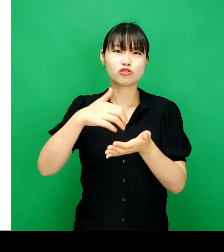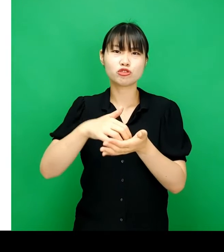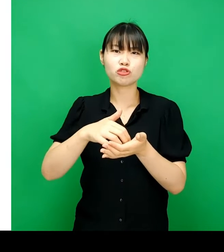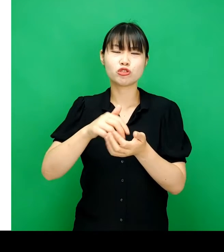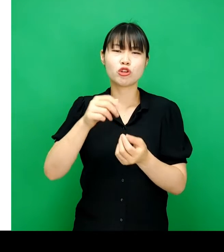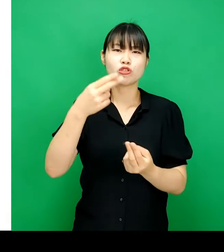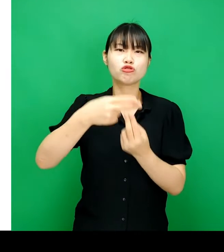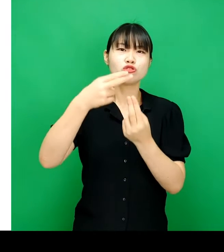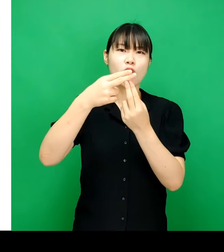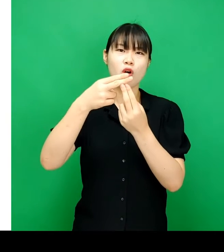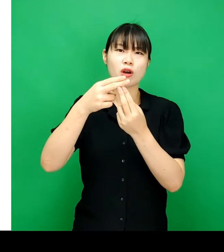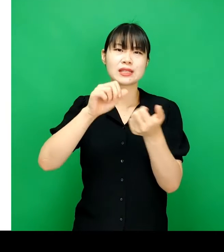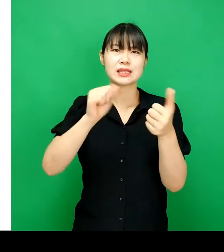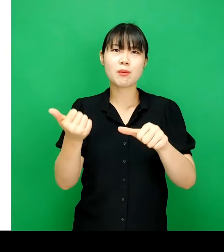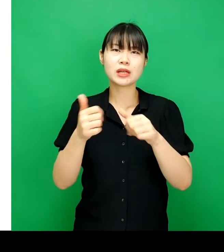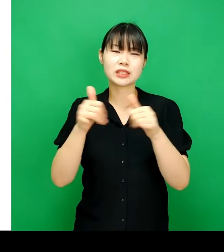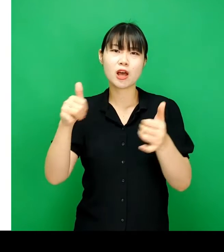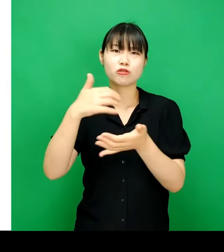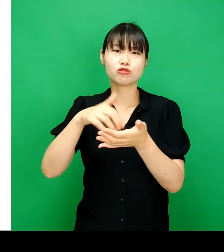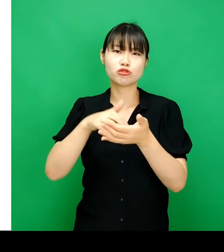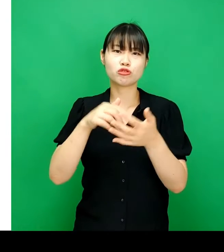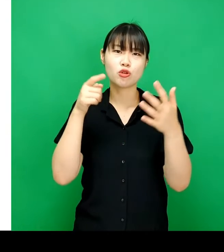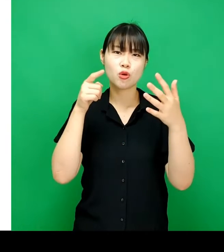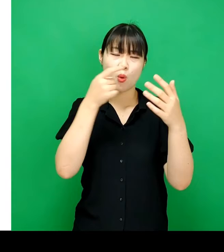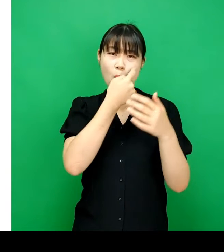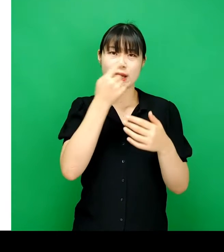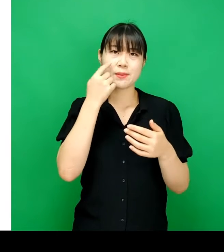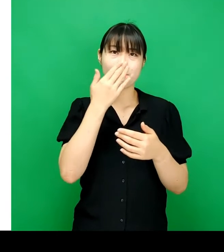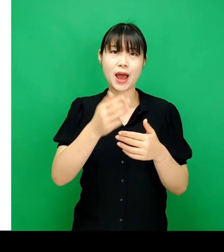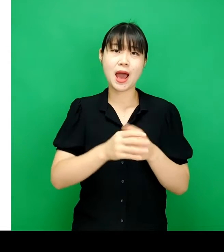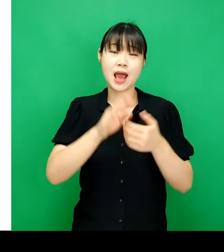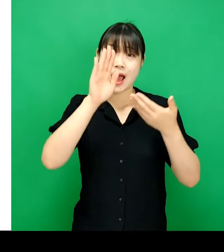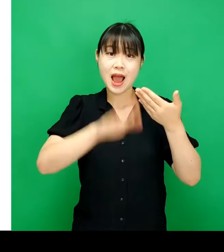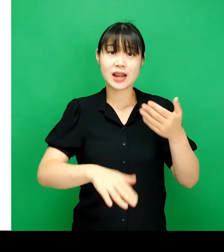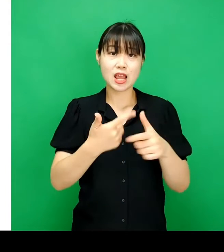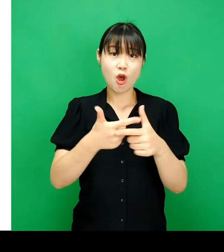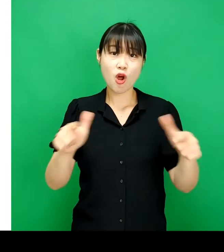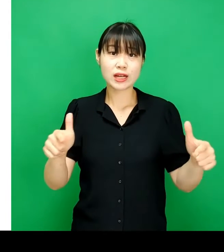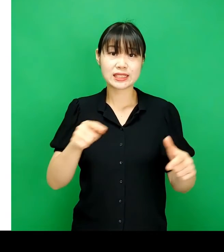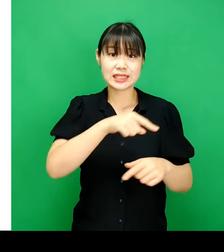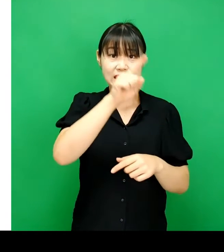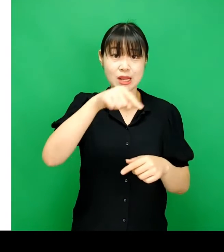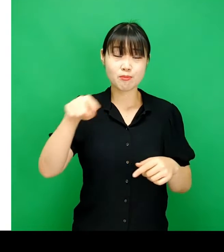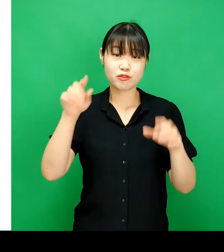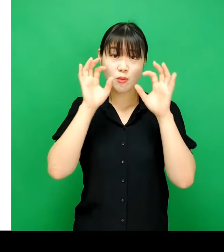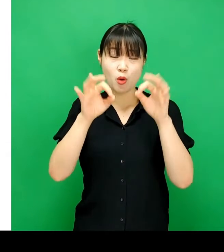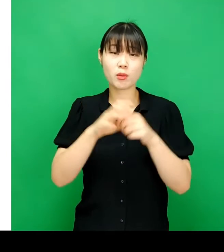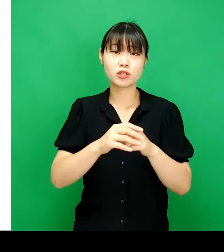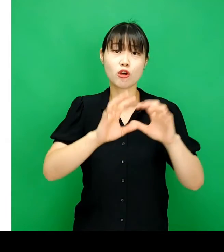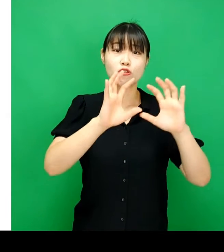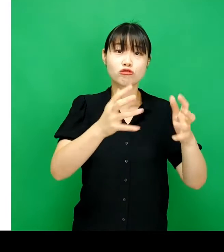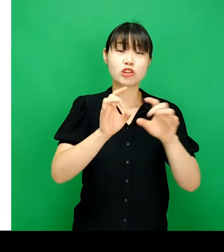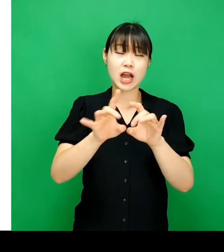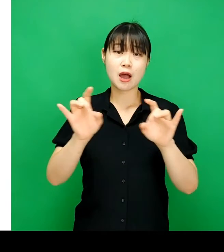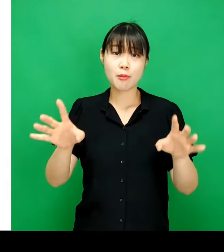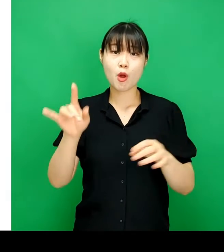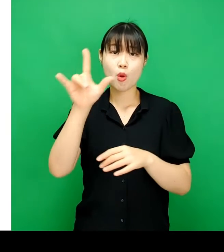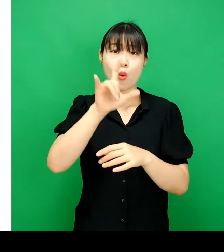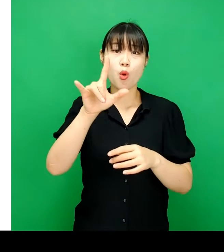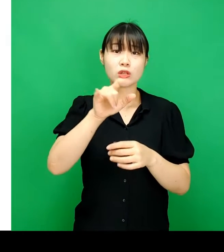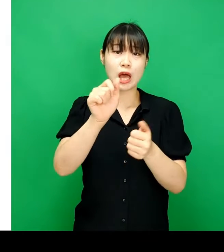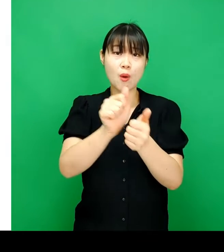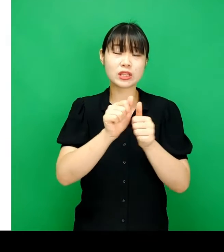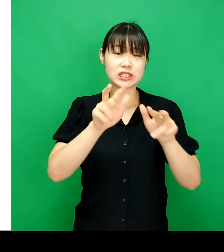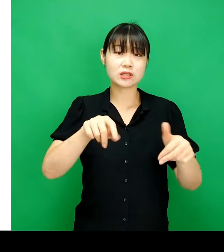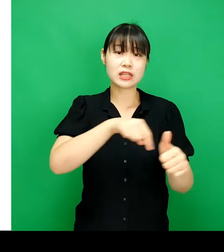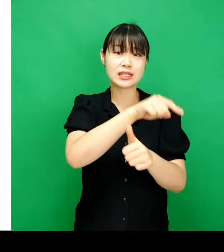확진자 수, 누적 사망자 수, 확진자 비율을 확인할 수 있습니다. 아래로 내려가 보면 여러 그래프가 한눈에